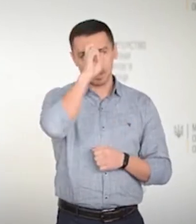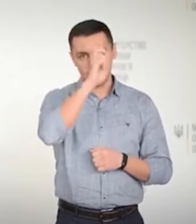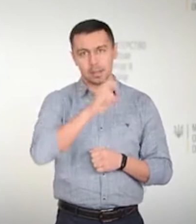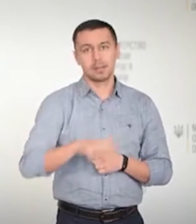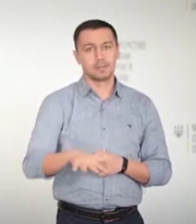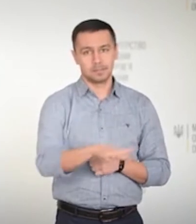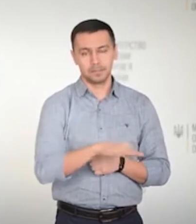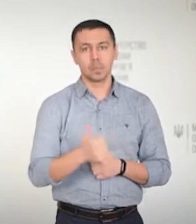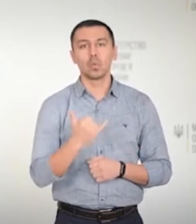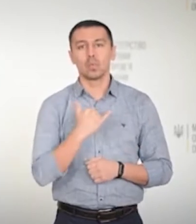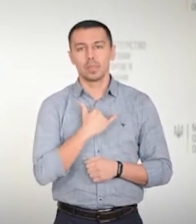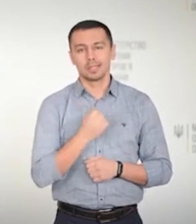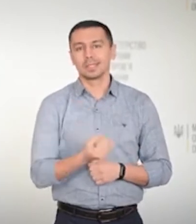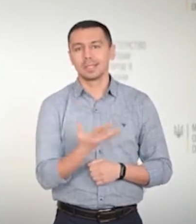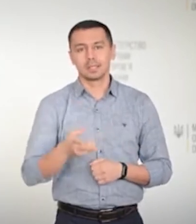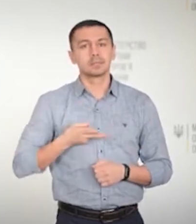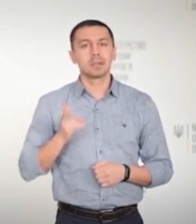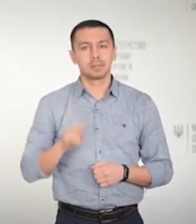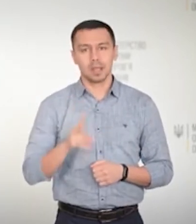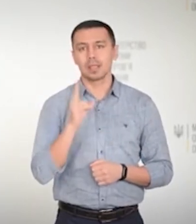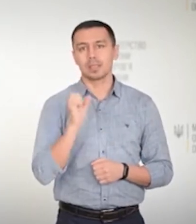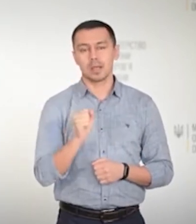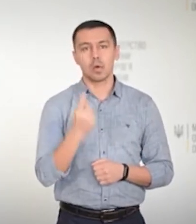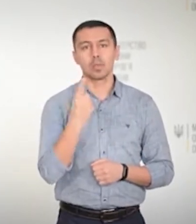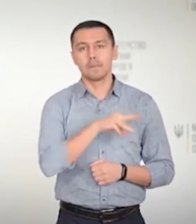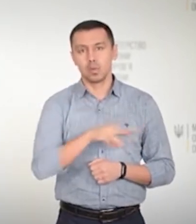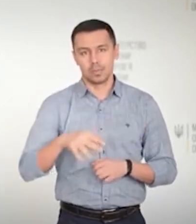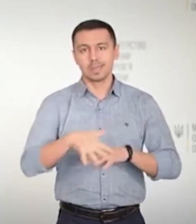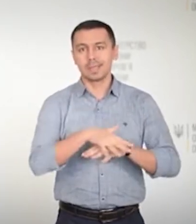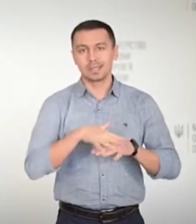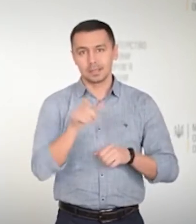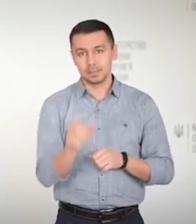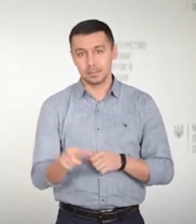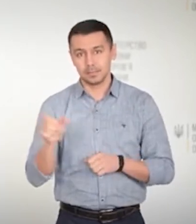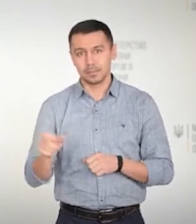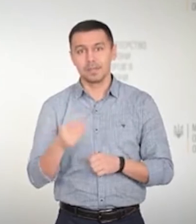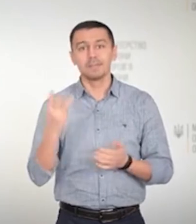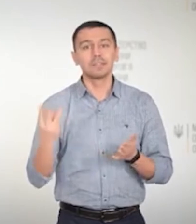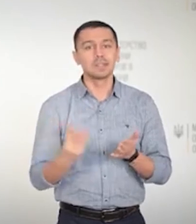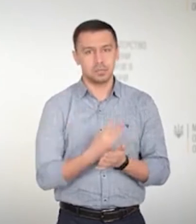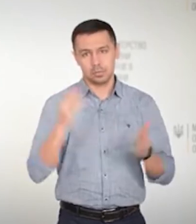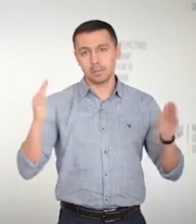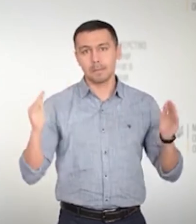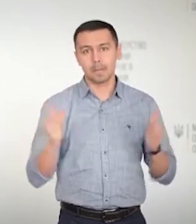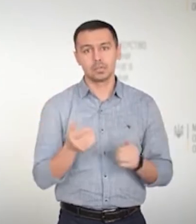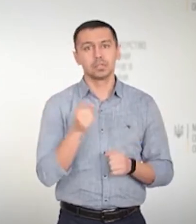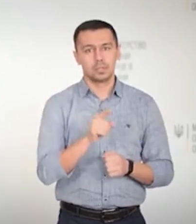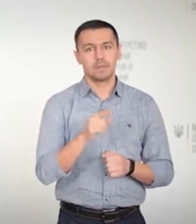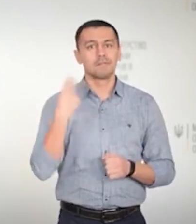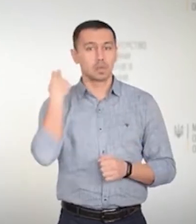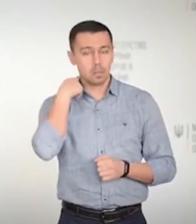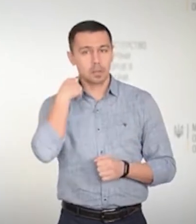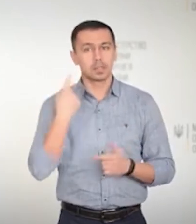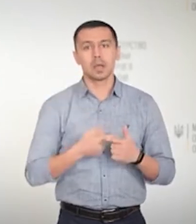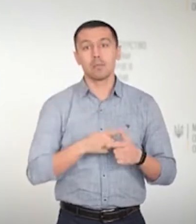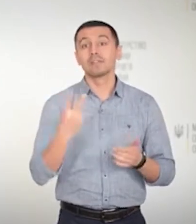країн. В нас кількість смертей на мільйон населення в 3 рази менше, ніж в